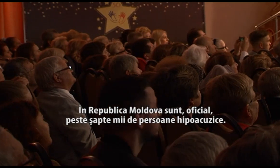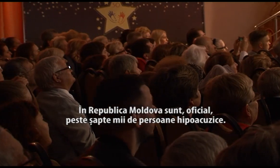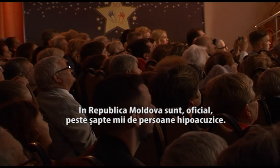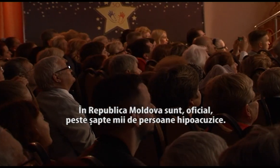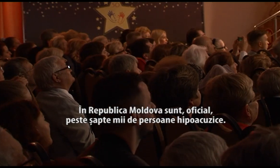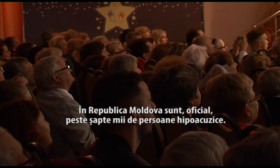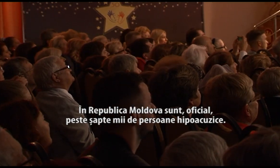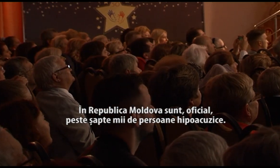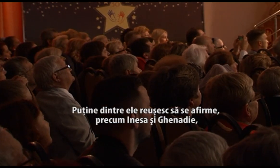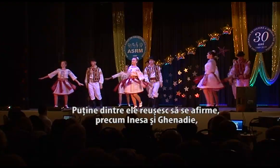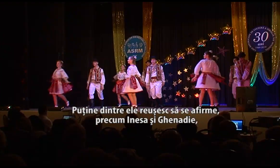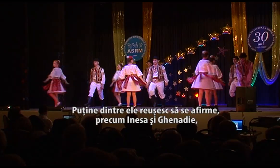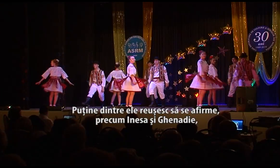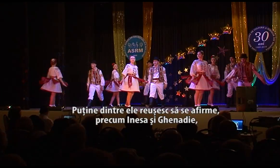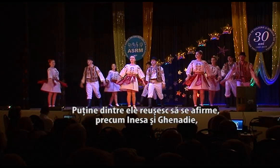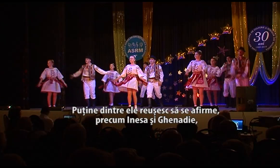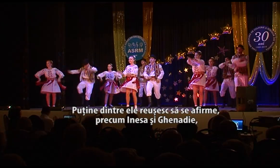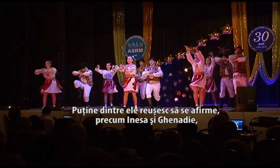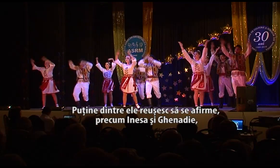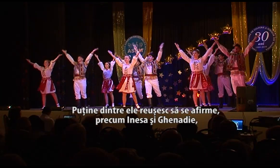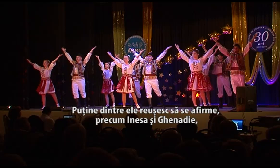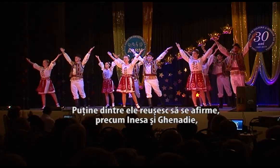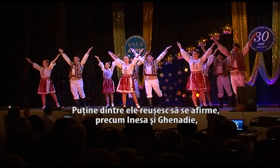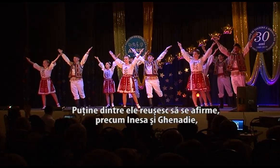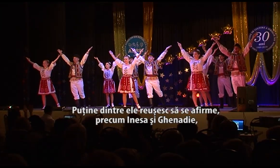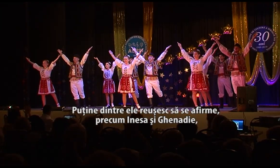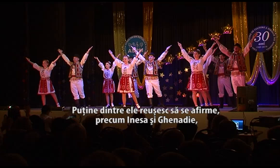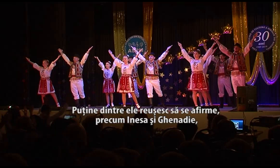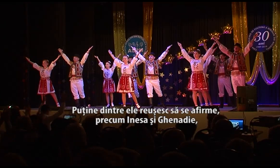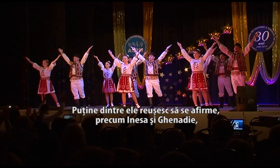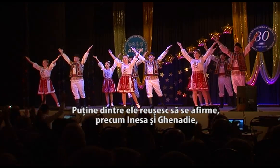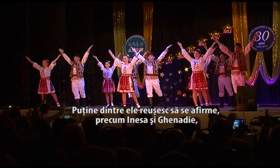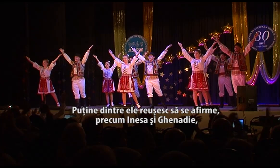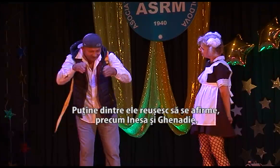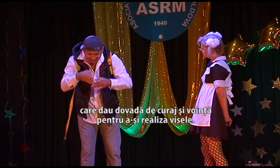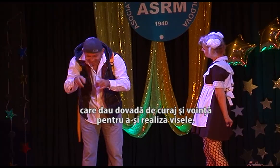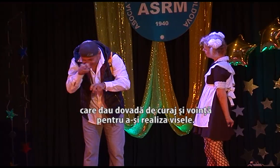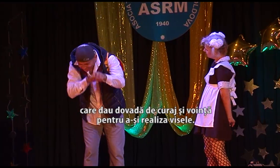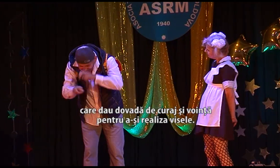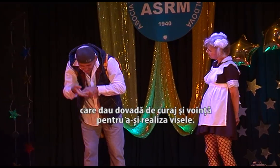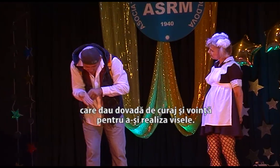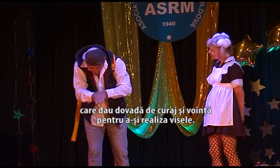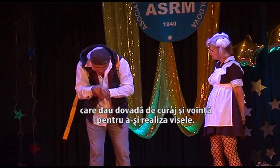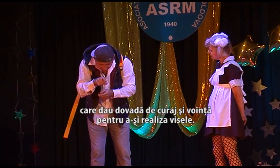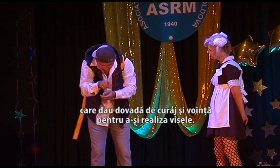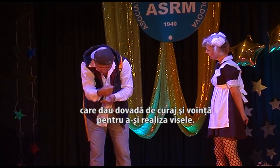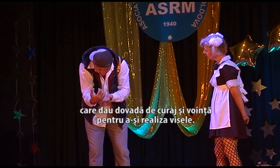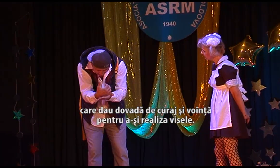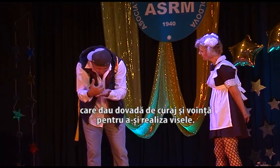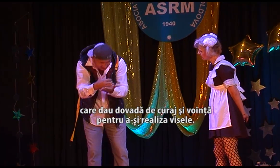persoane hipoacuzice. Puține dintre ele reușesc să se afirme precum Inesa și Ghenadie, care dau dovadă de curaj și voință pentru